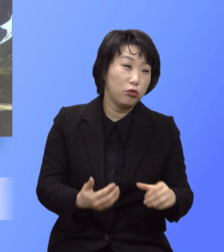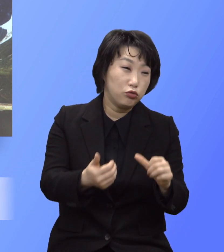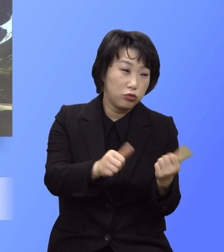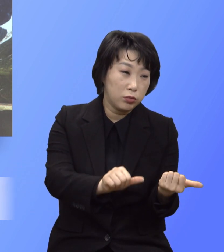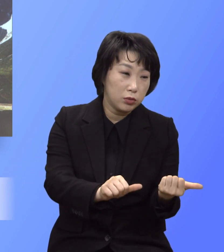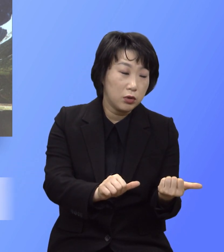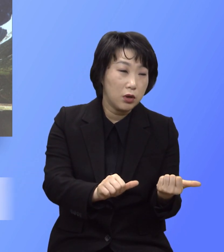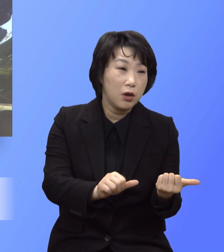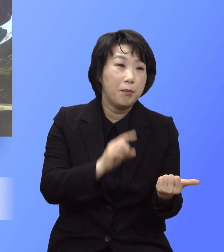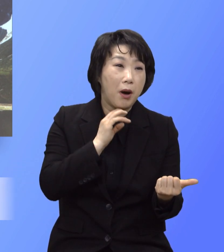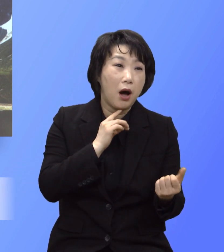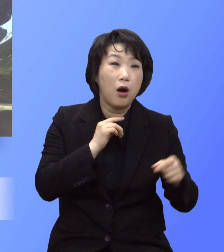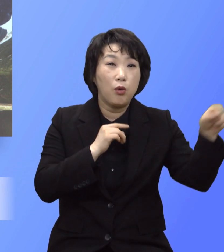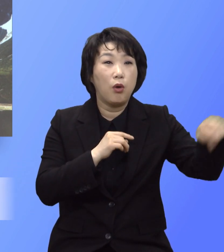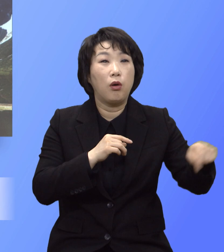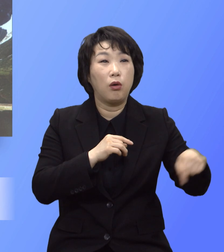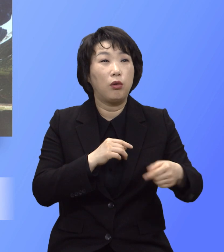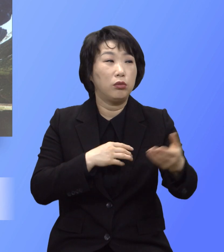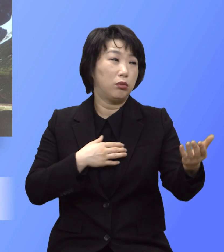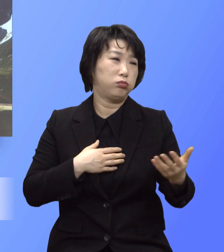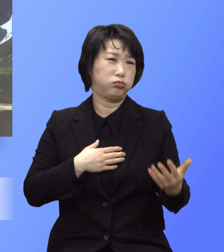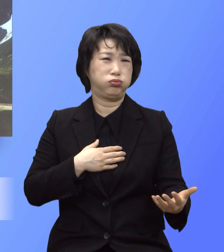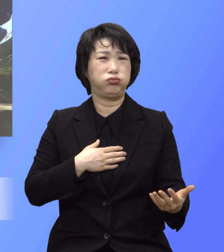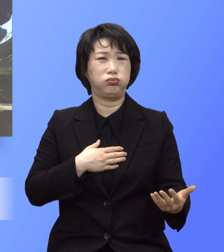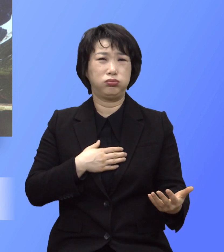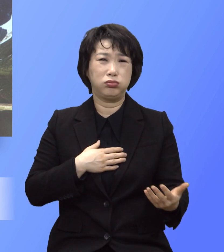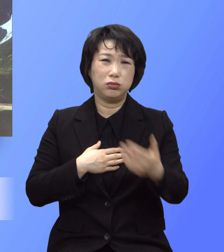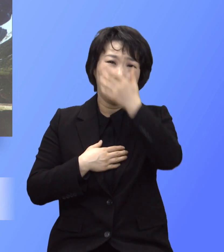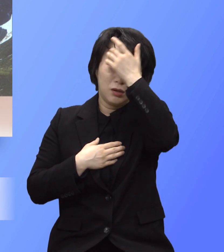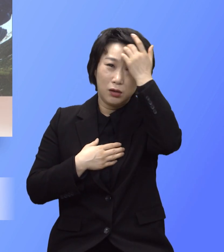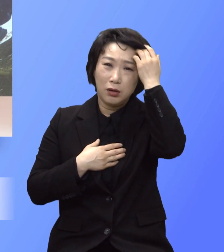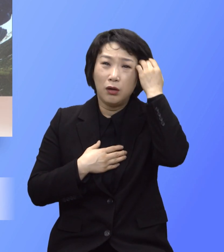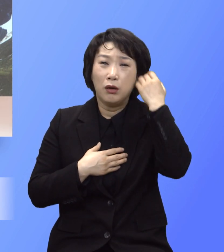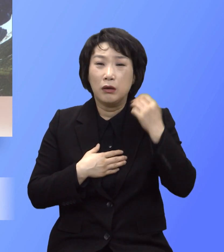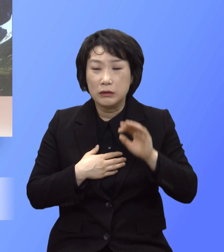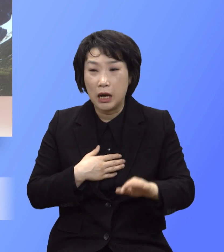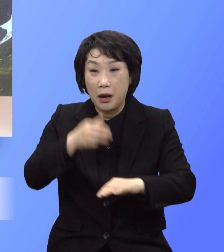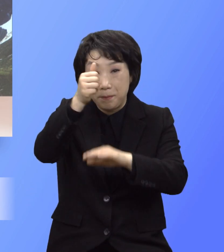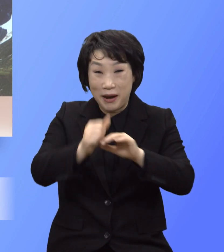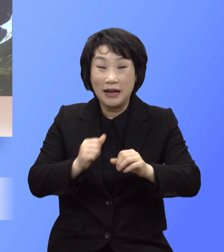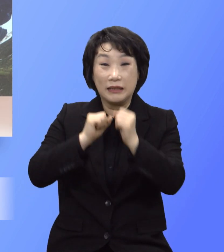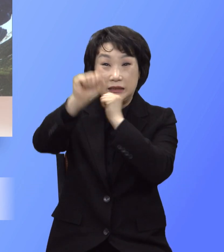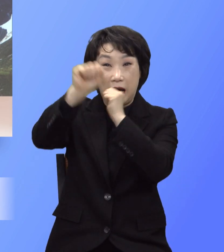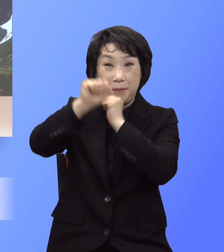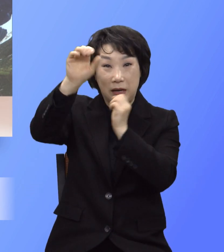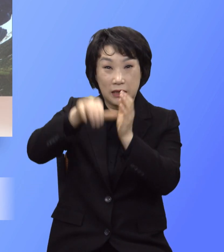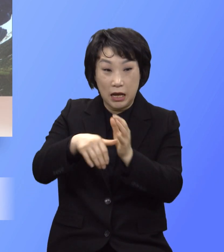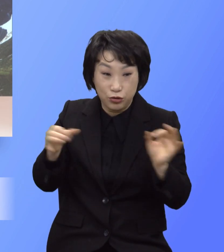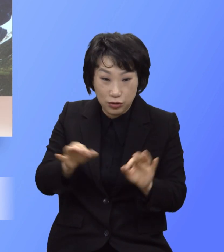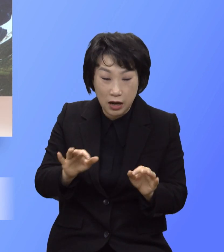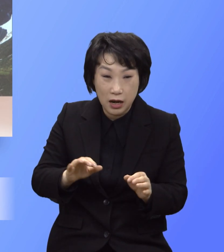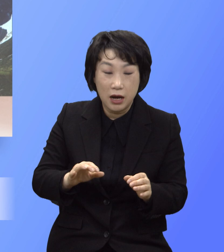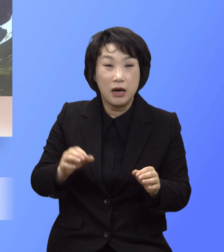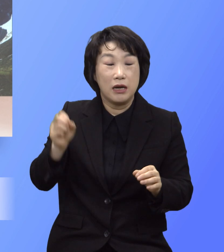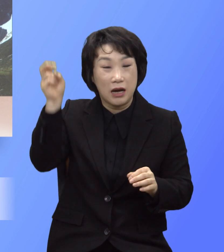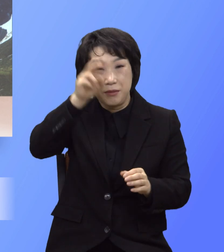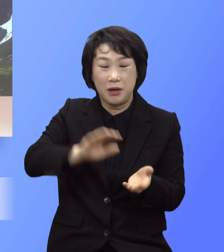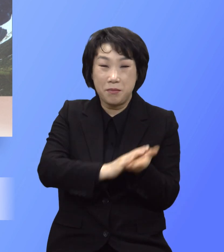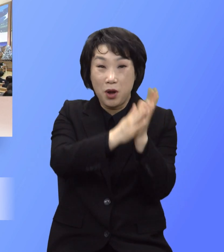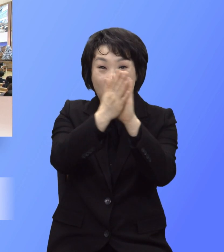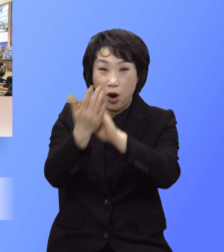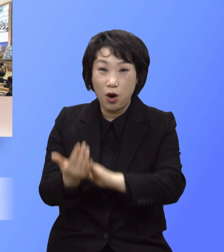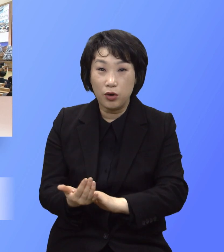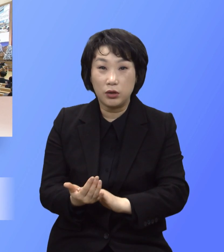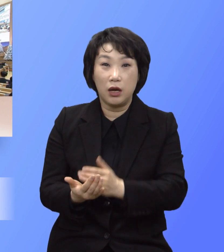날만, 최후의 날만 다가올 뿐이라고 말이에요. 또 읽어봐. 마지막 나팔에 순식간에 홀연히 다